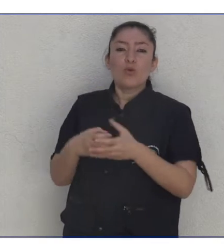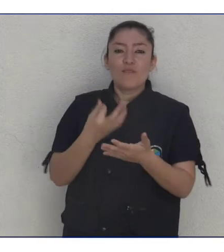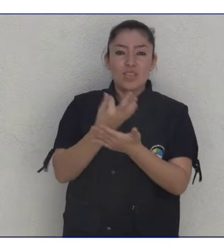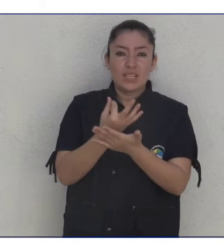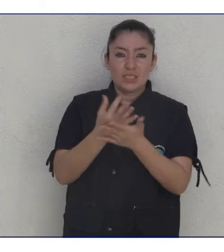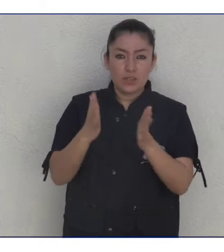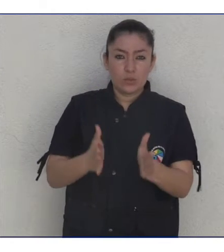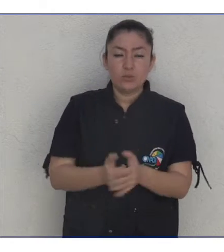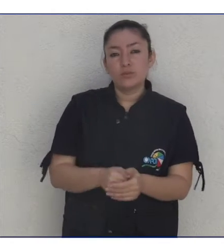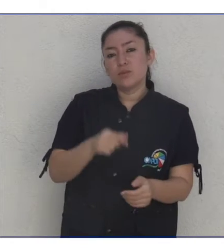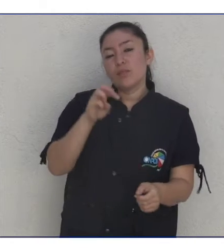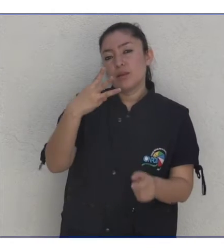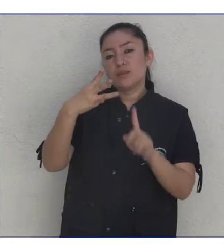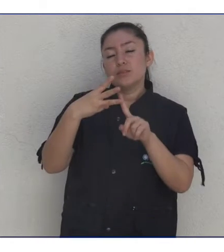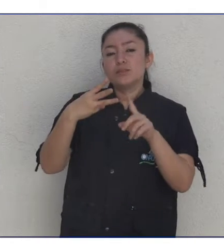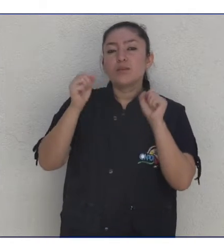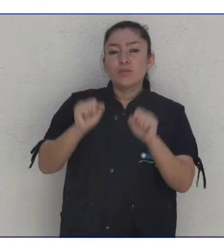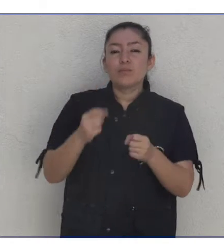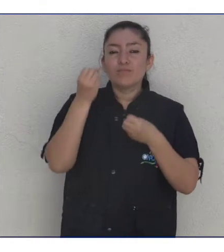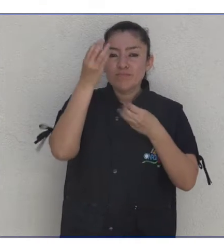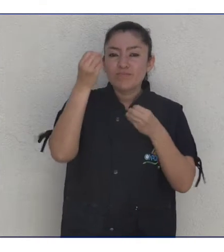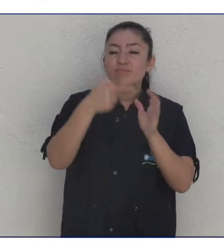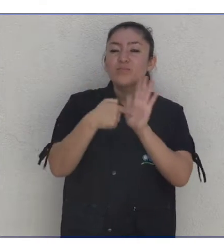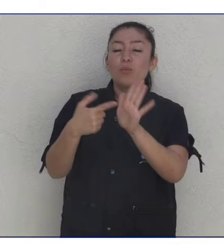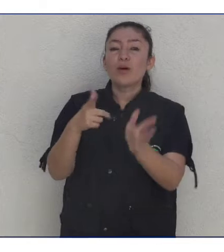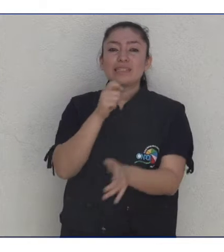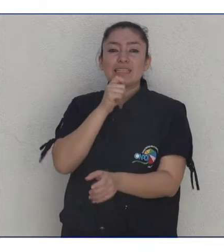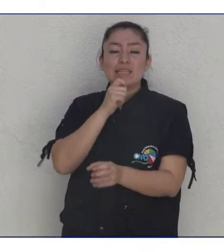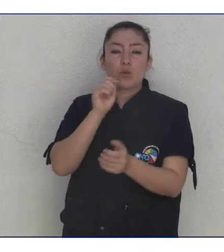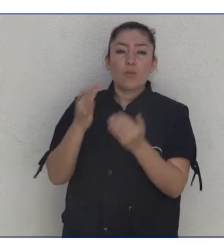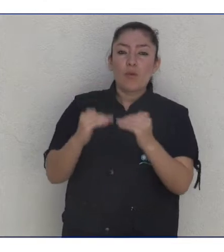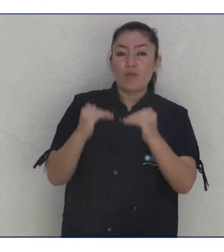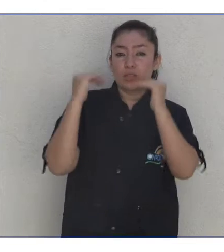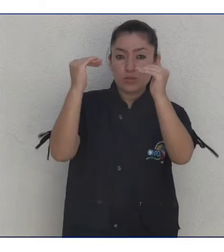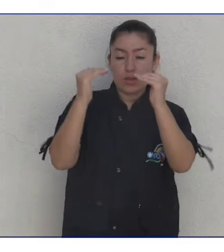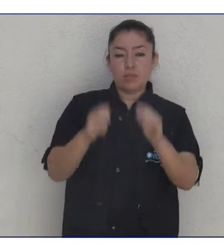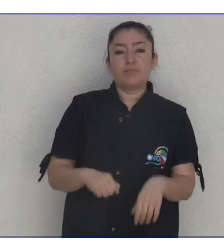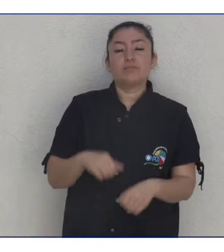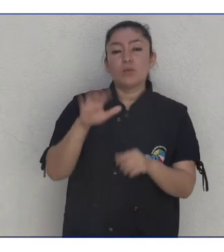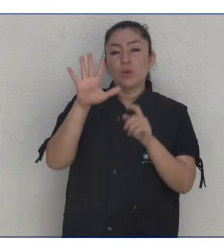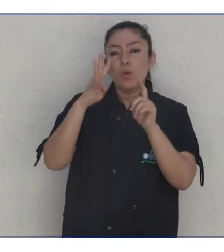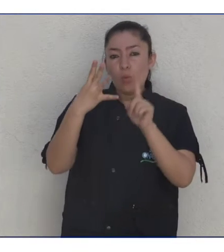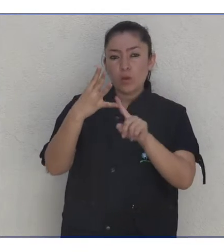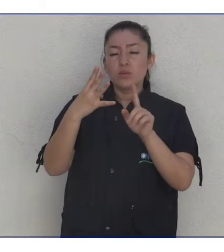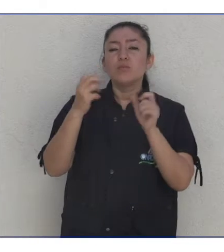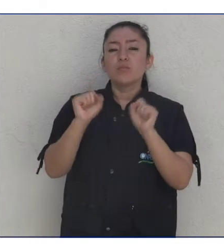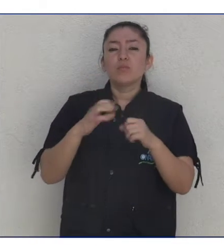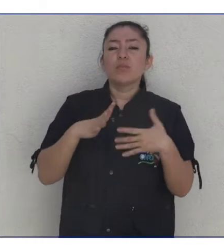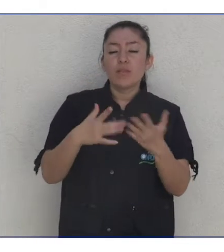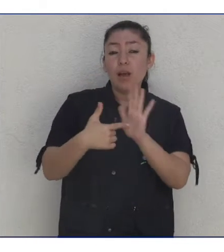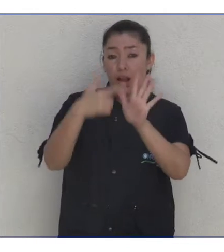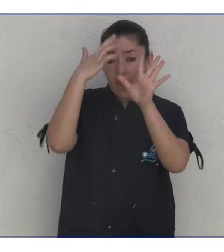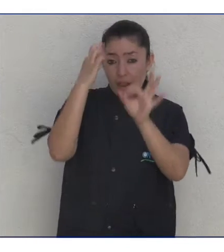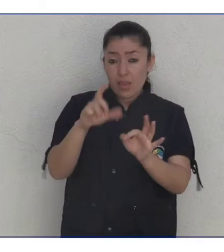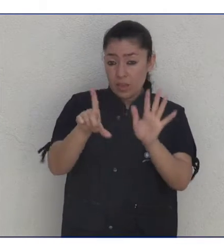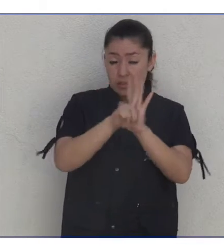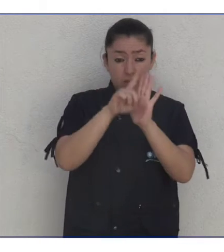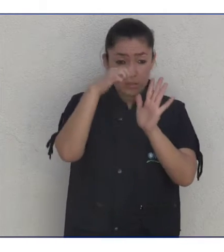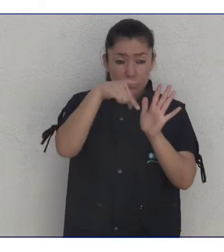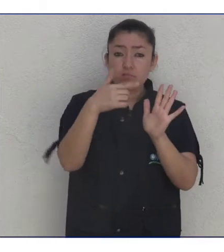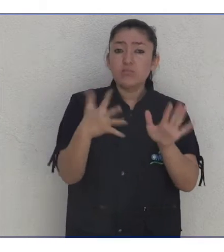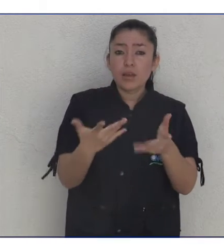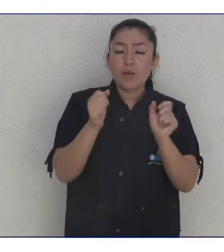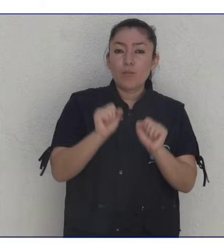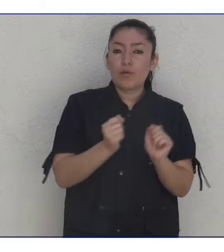Financieros. 3. La información calificada como secreto profesional. 4. La que por disposición expresa de una ley sea